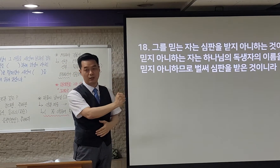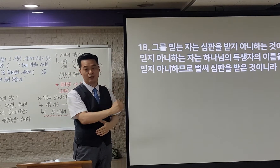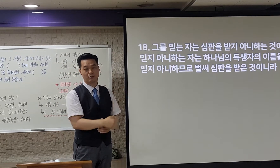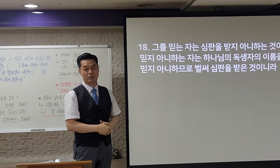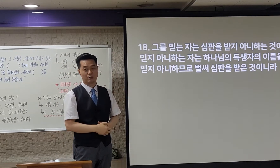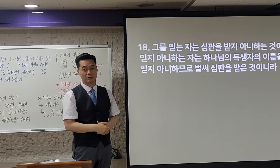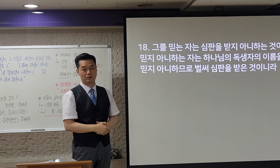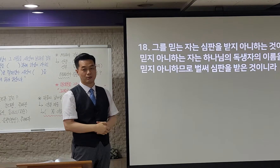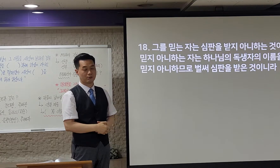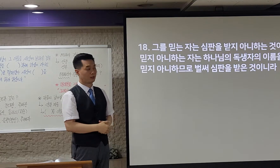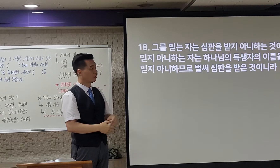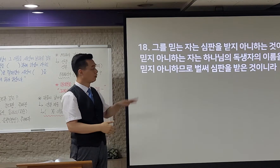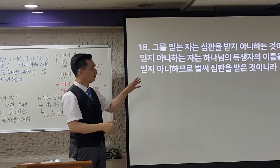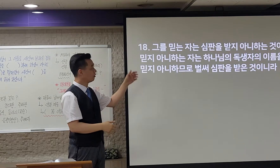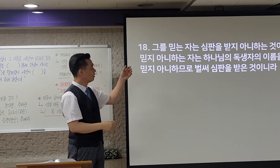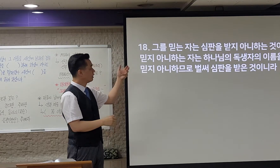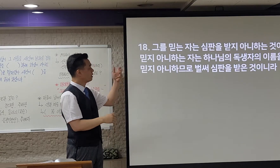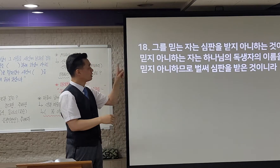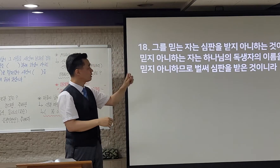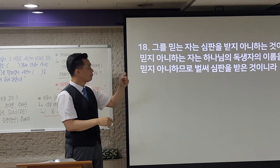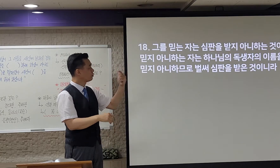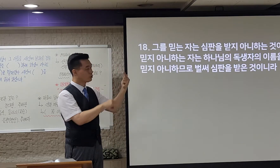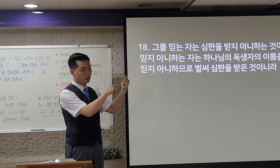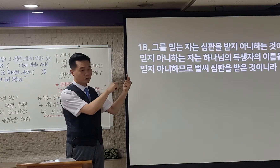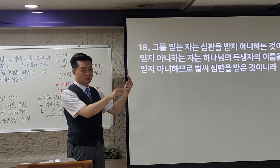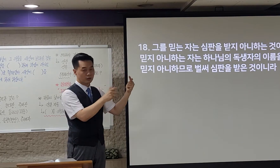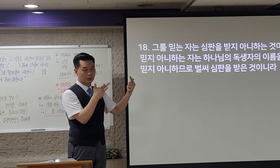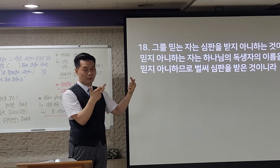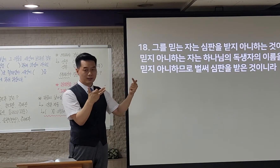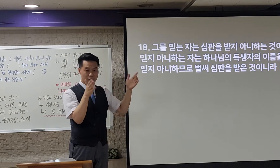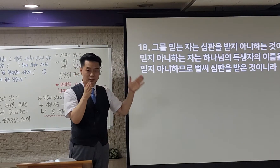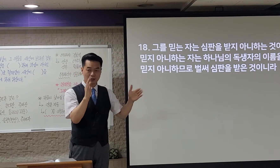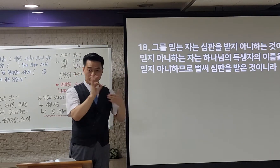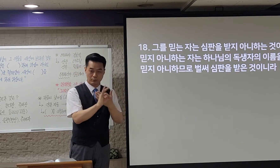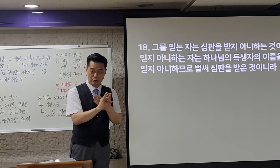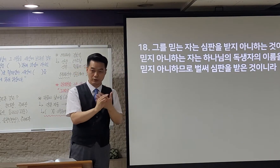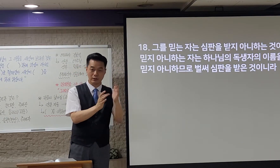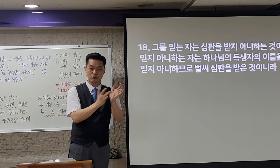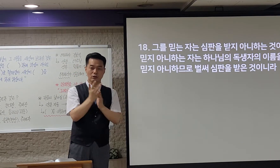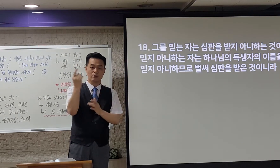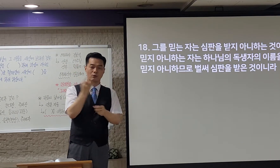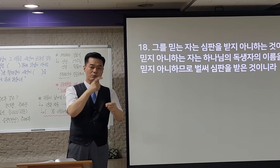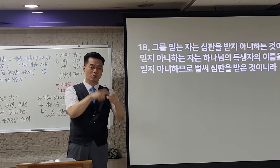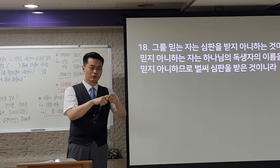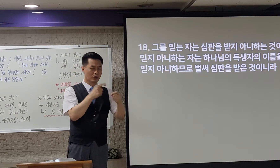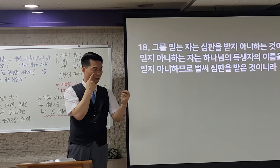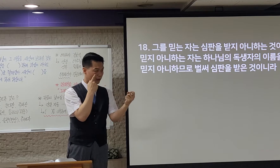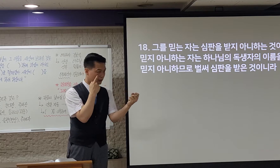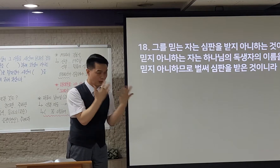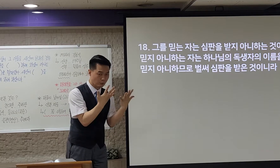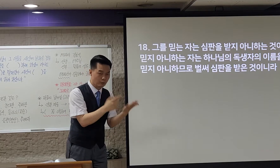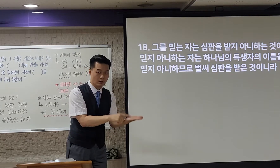됩니다. 그래서 16절부터 18절 사이를 보면 예수님이 오신 목적이 굉장히 분명하게